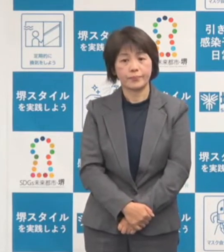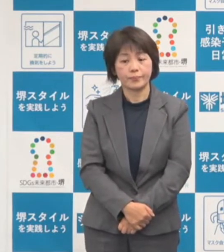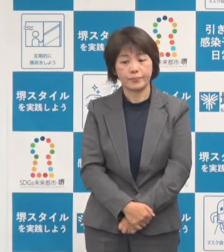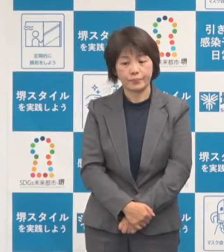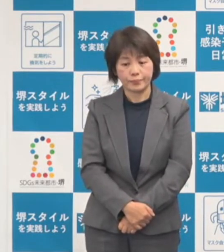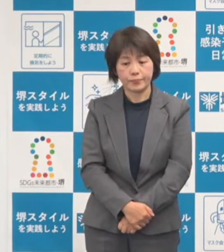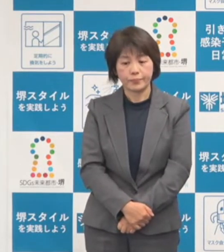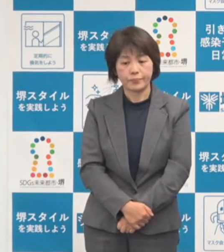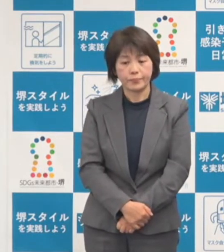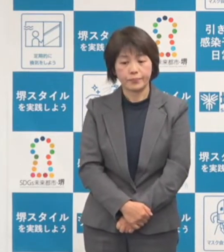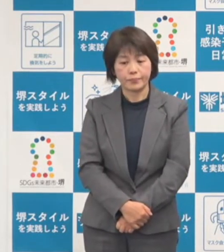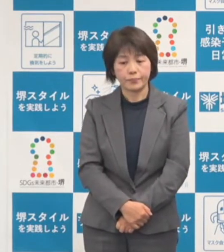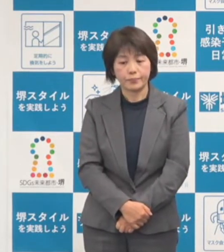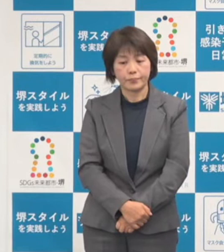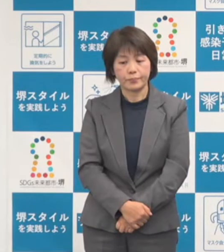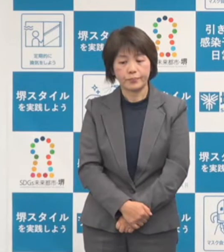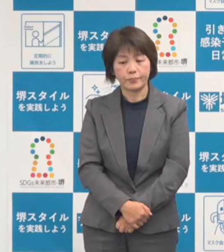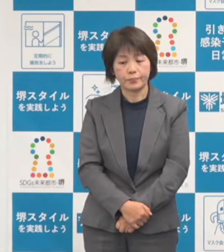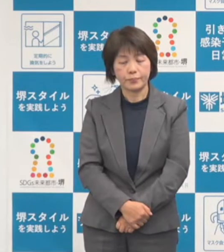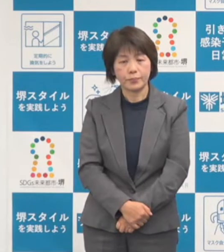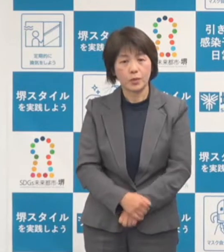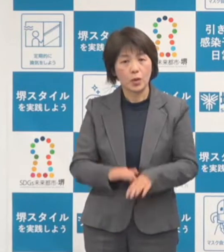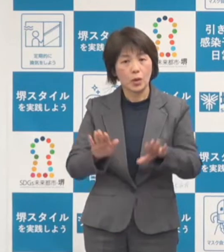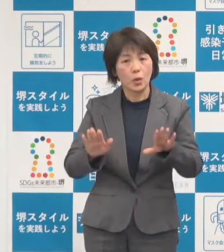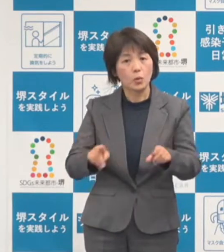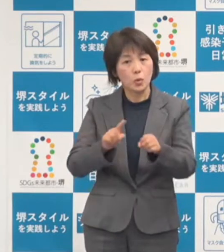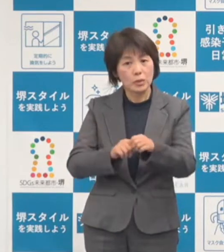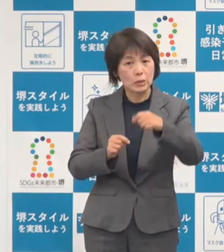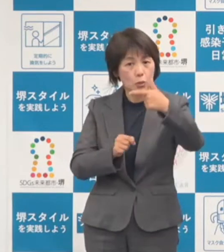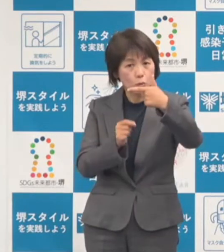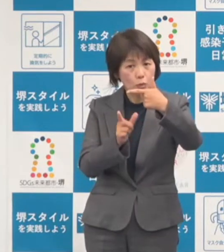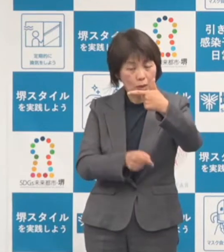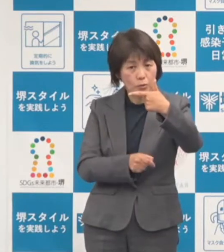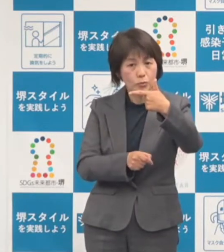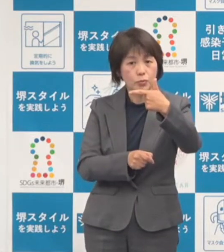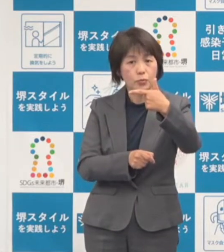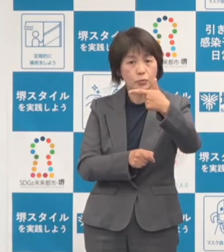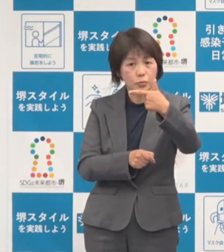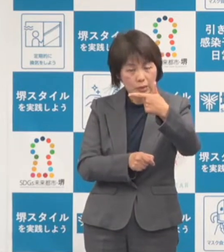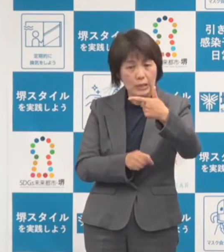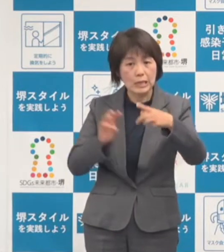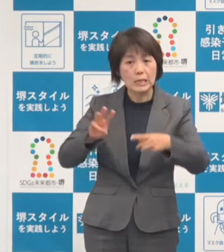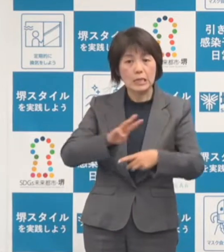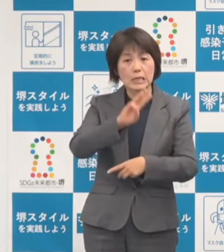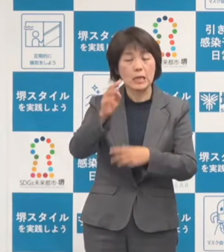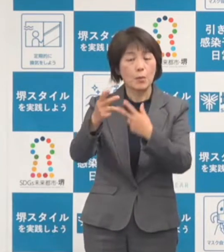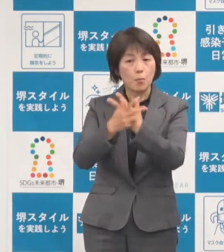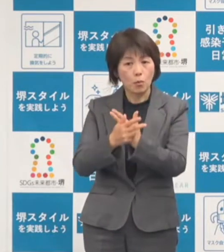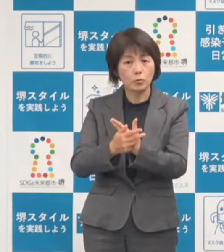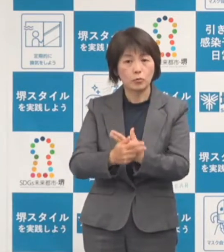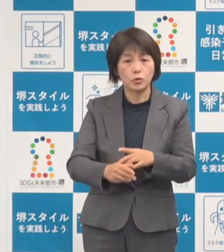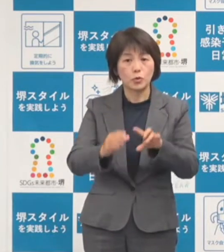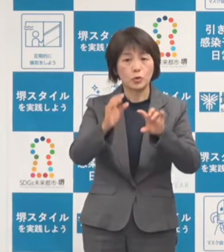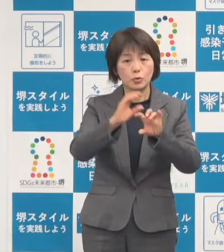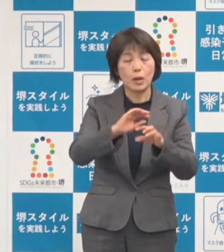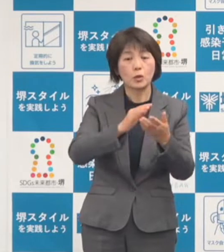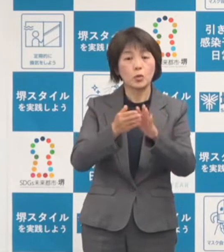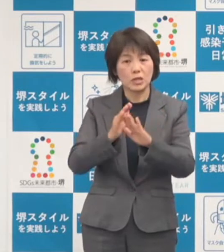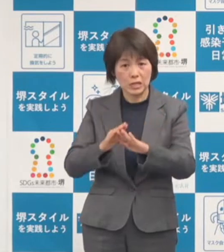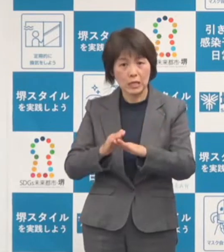はい、今年の6月に仙北スマートシティコンソーシアム